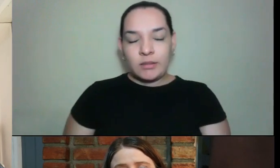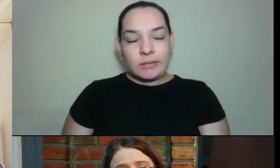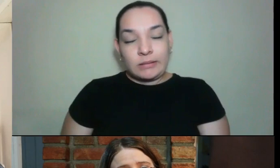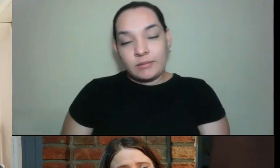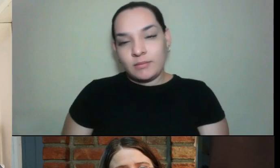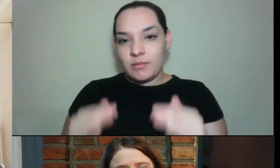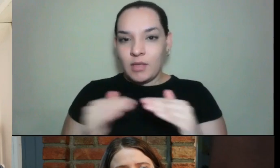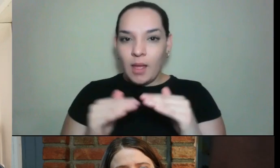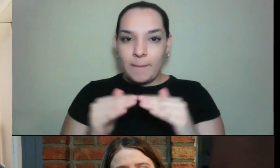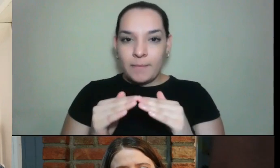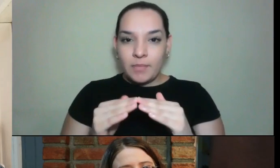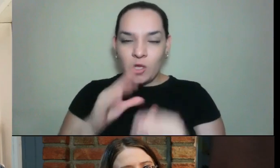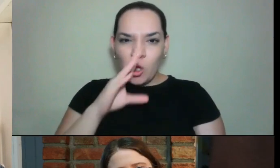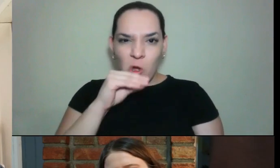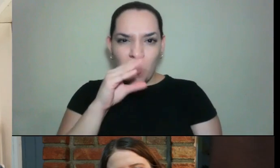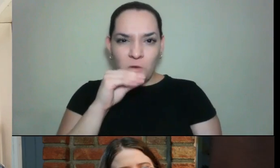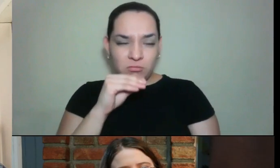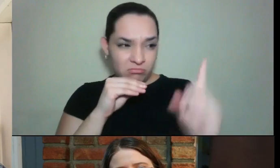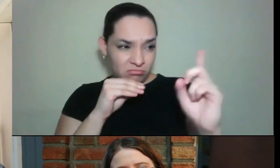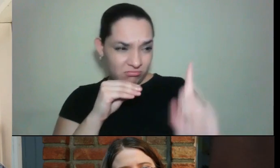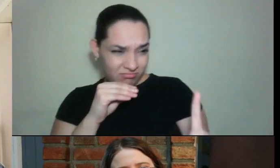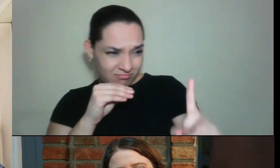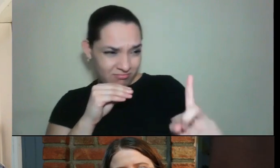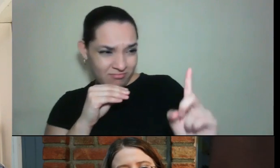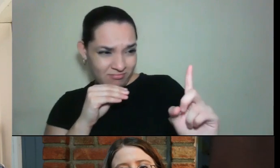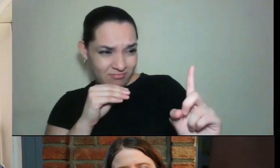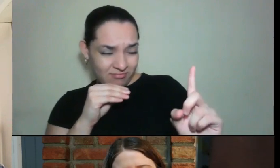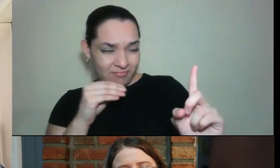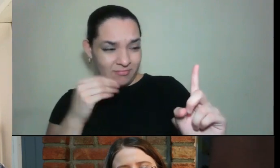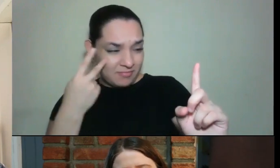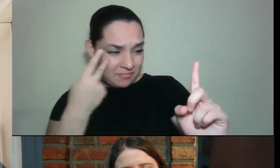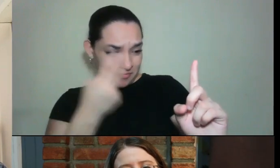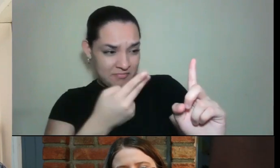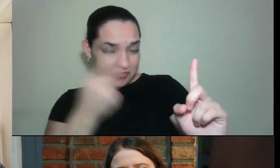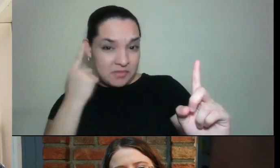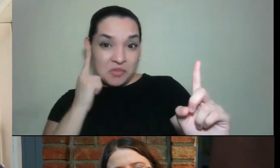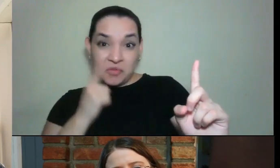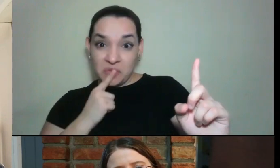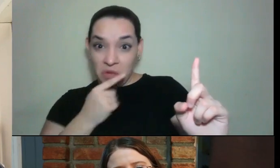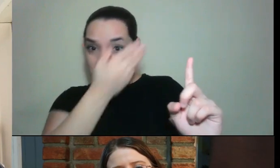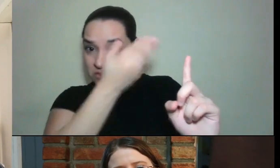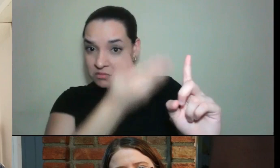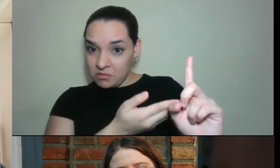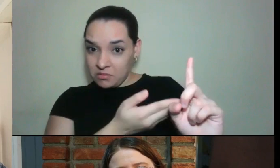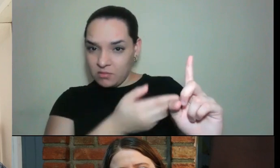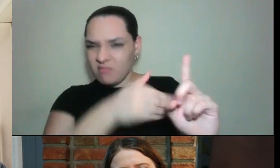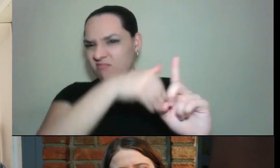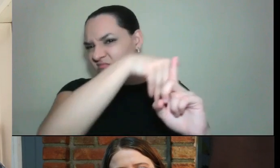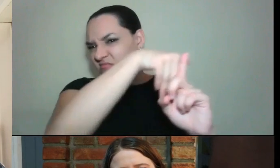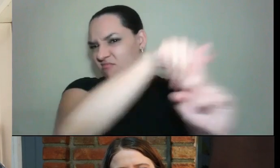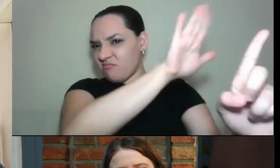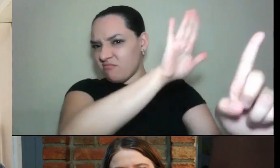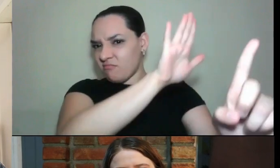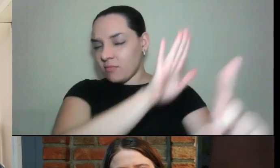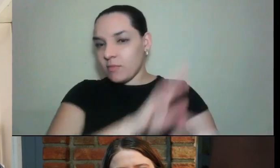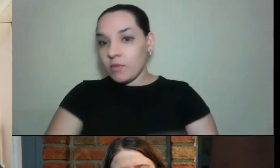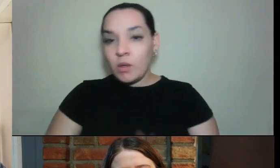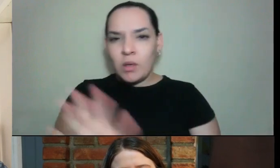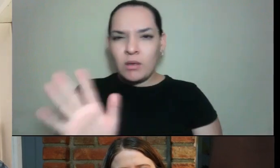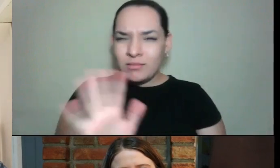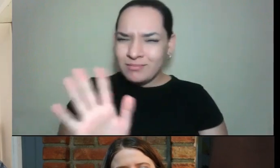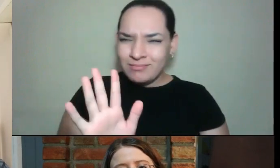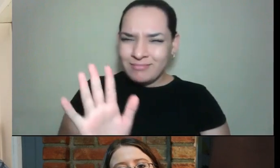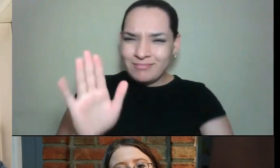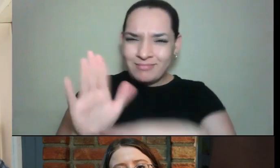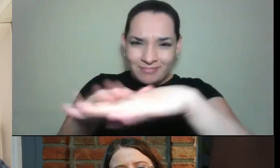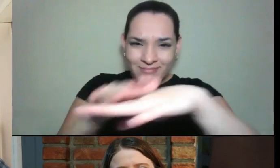eso también muchas veces produce un rechazo desde las personas oyentes hacia las personas sordas. Pero les puedo decir que al igual que